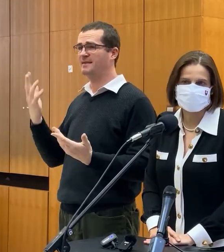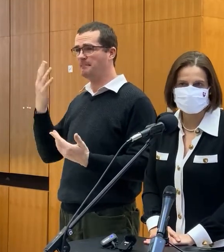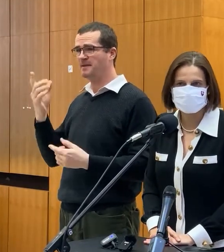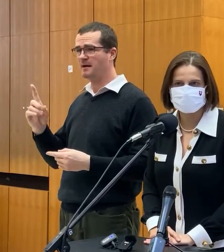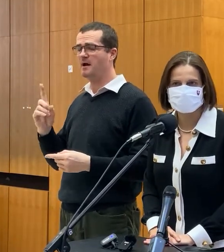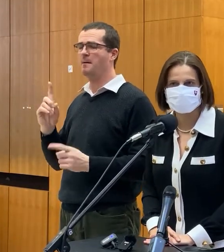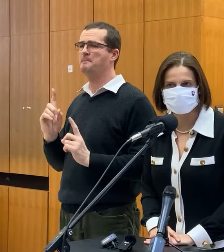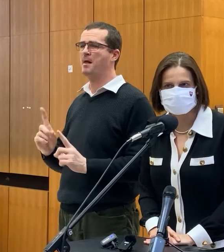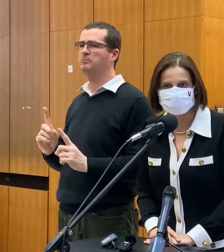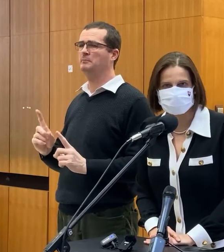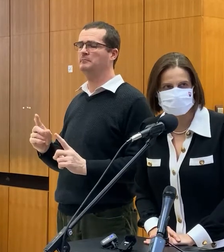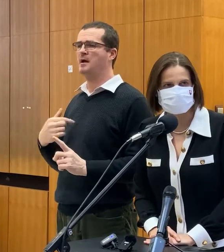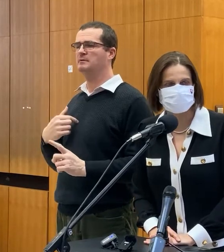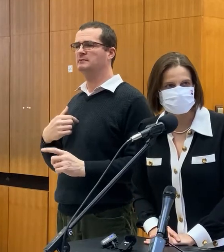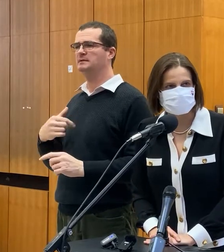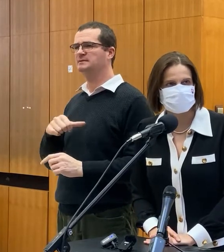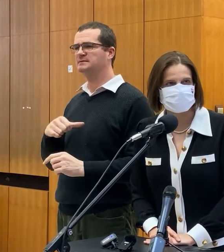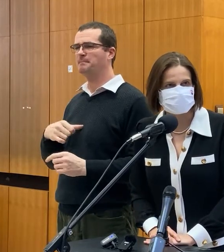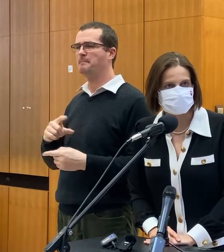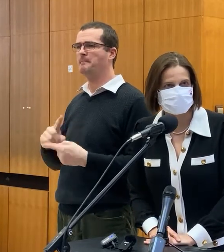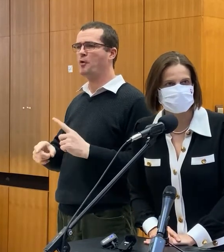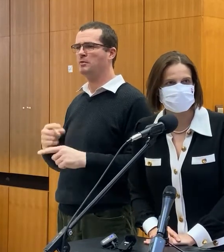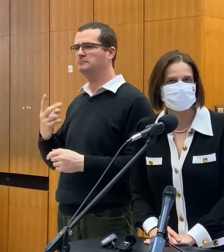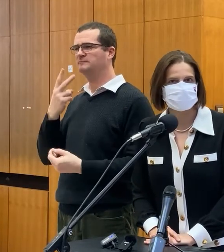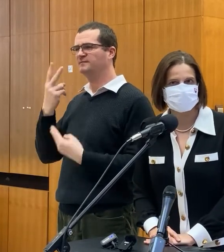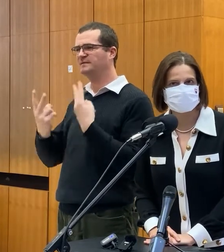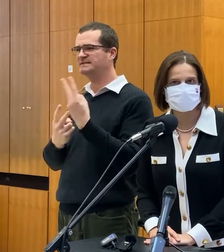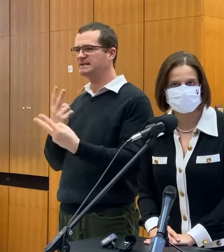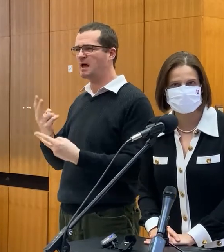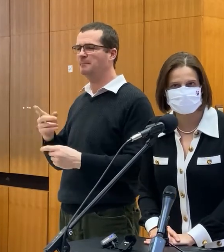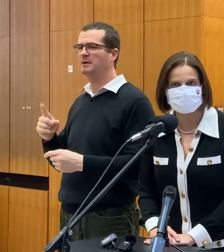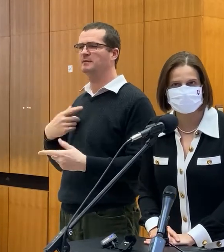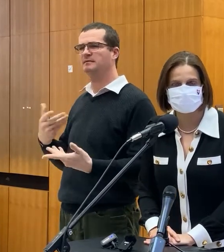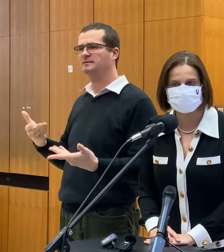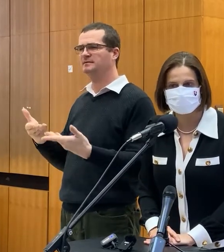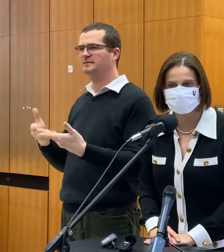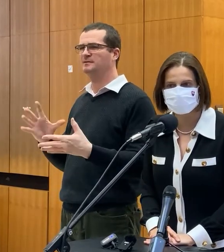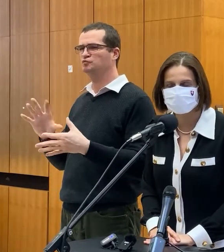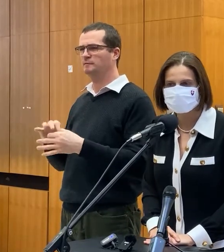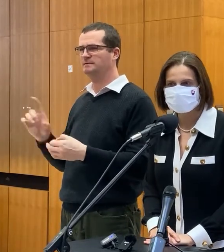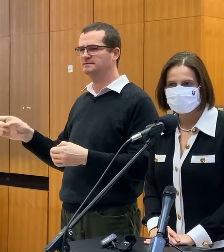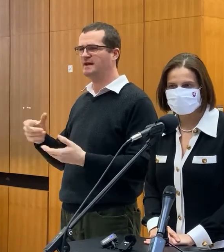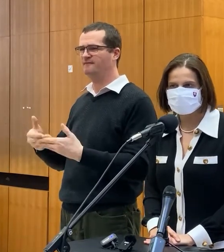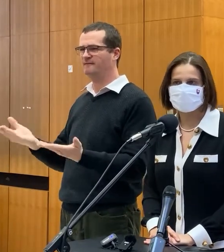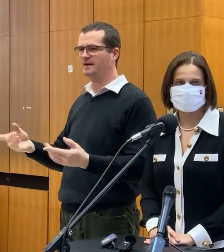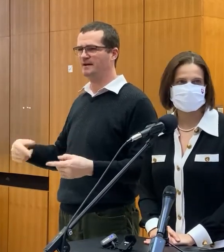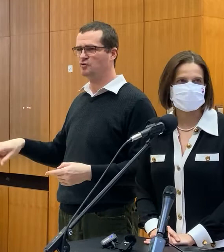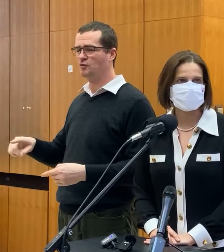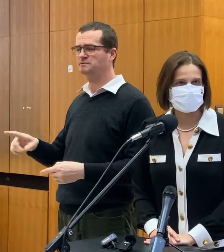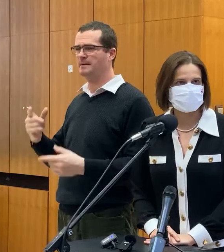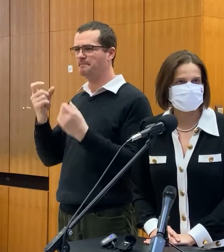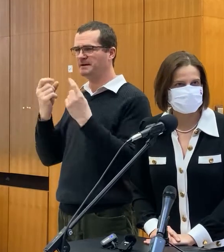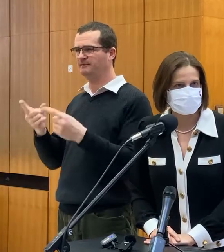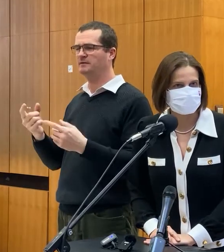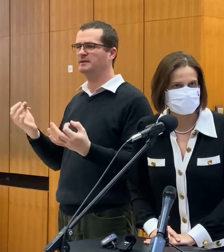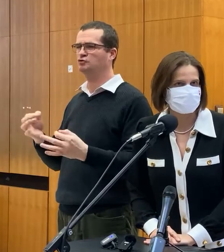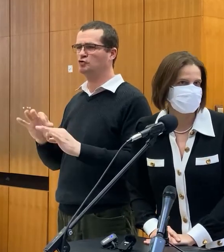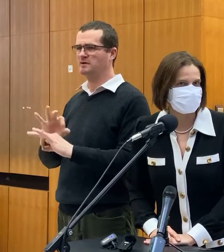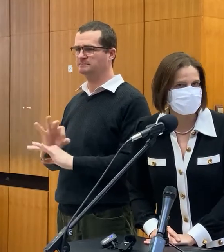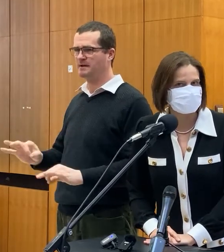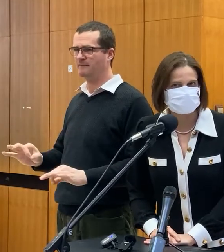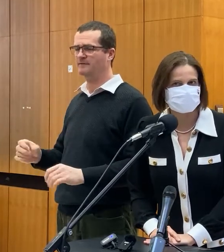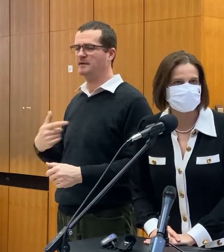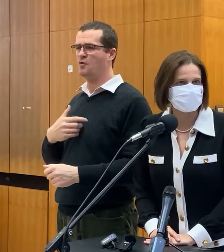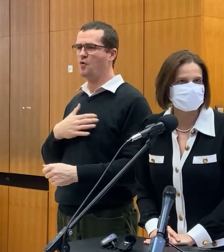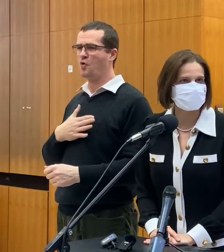ale mal by mať aj ambíciu prichádzať s politickými víziami, ktoré vôbec nekorešpondujú s verejnou mienkou, pretože je presvedčený, že niečo je správne a